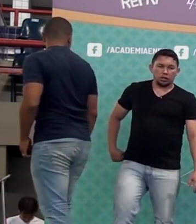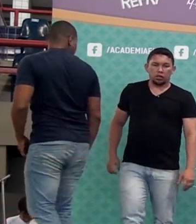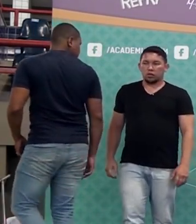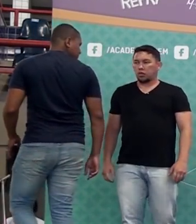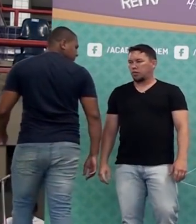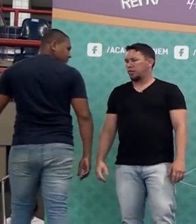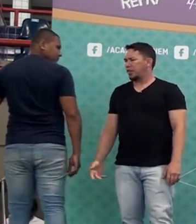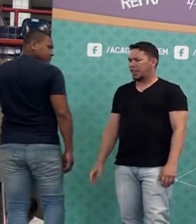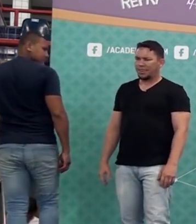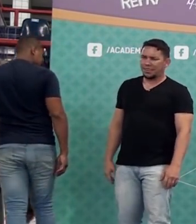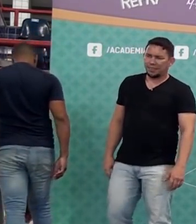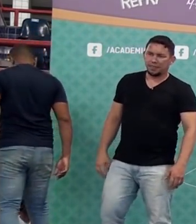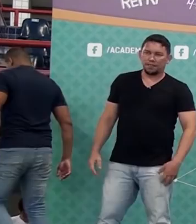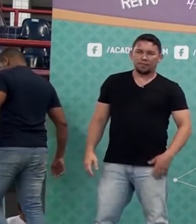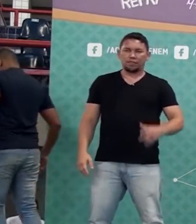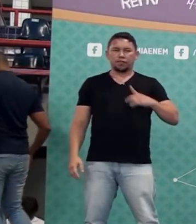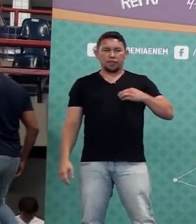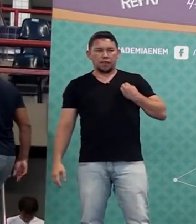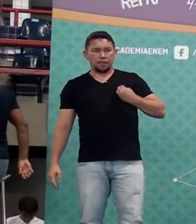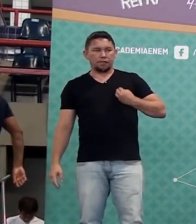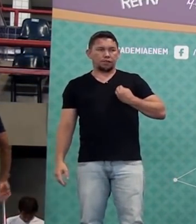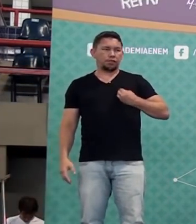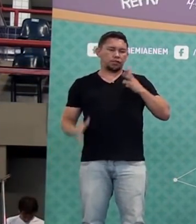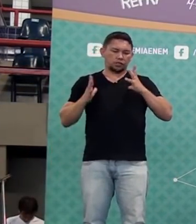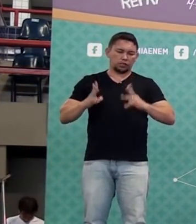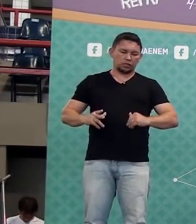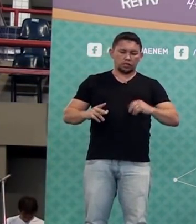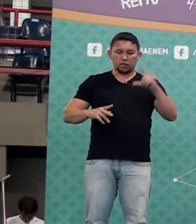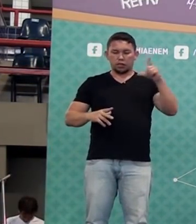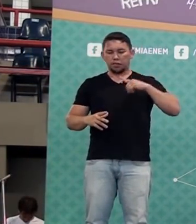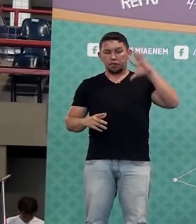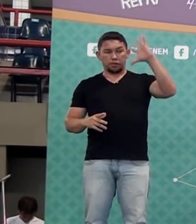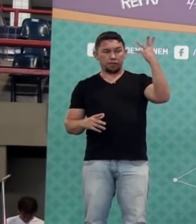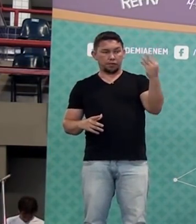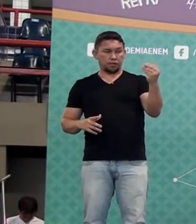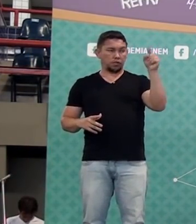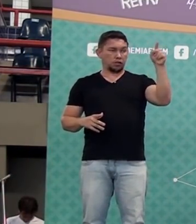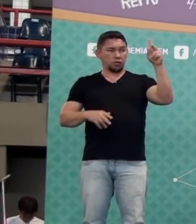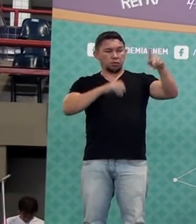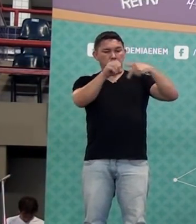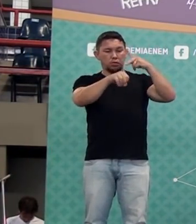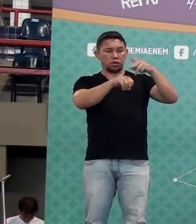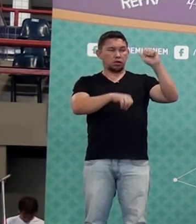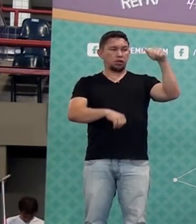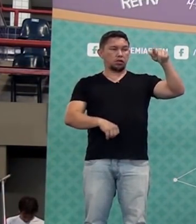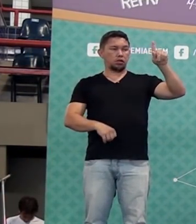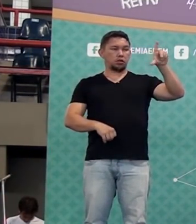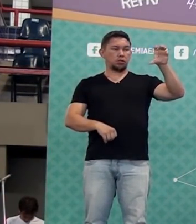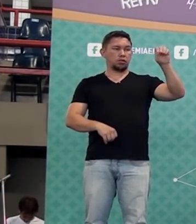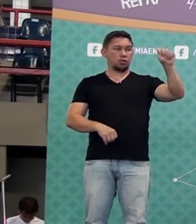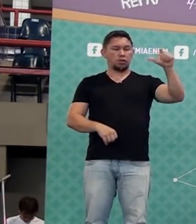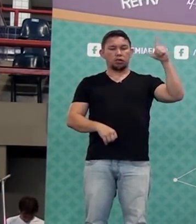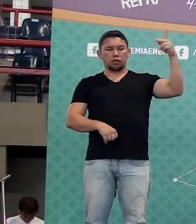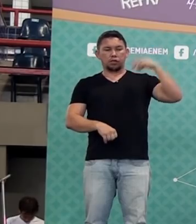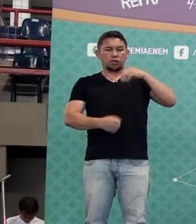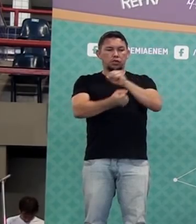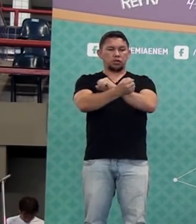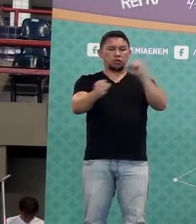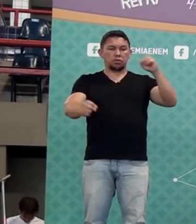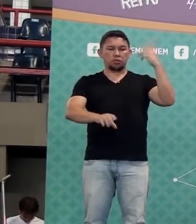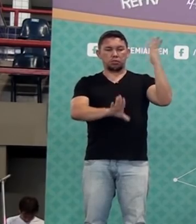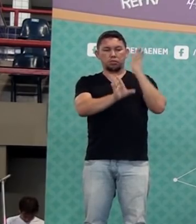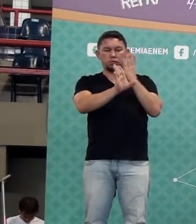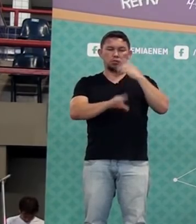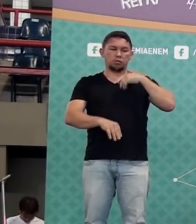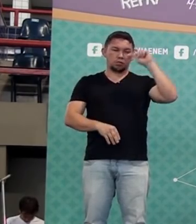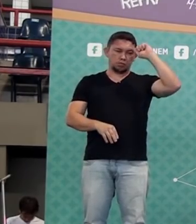bem, a independência de Angola foi diretamente influenciado pela Revolução dos Cravos.